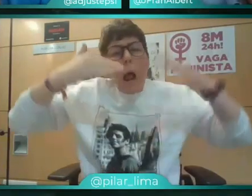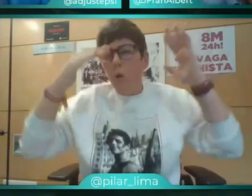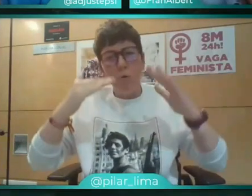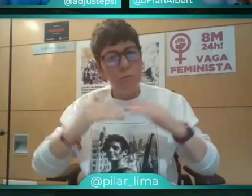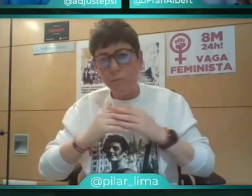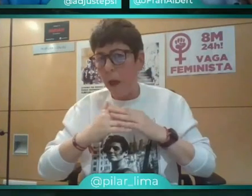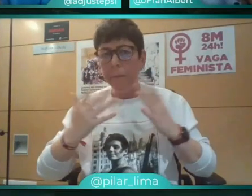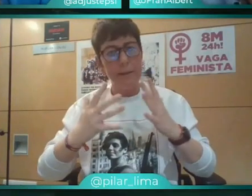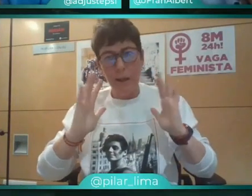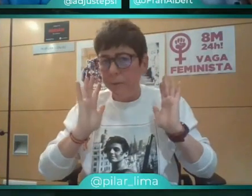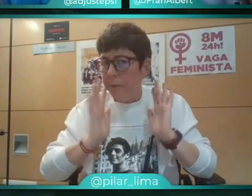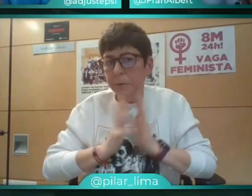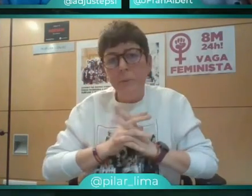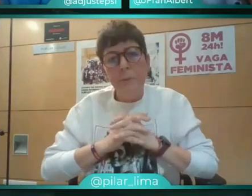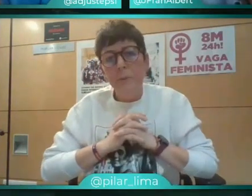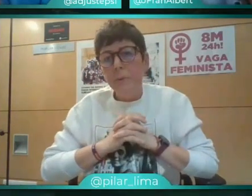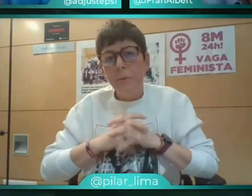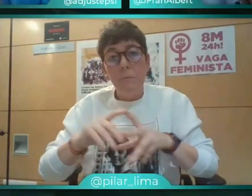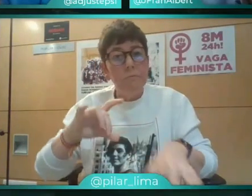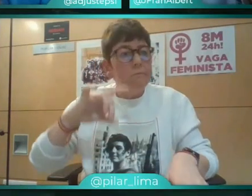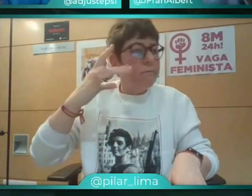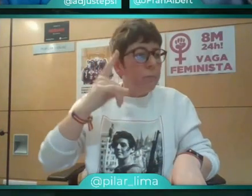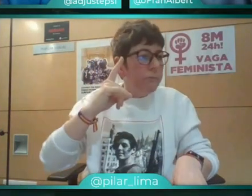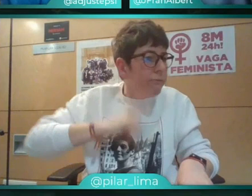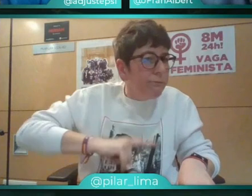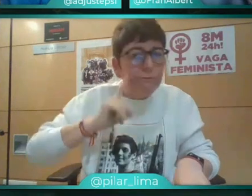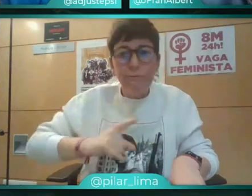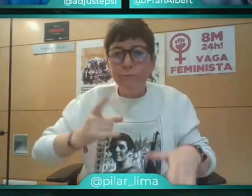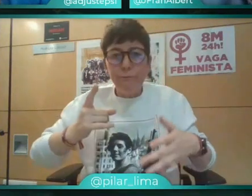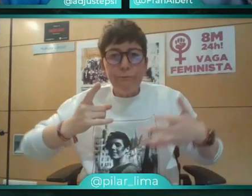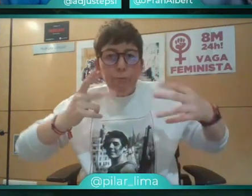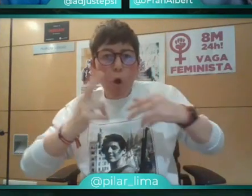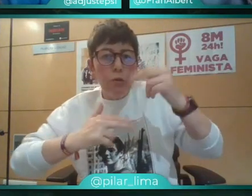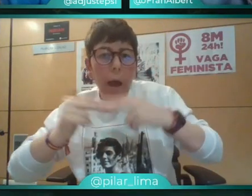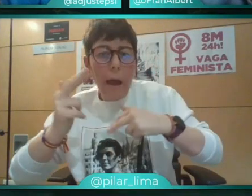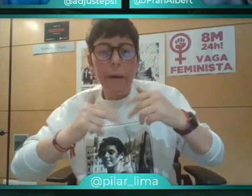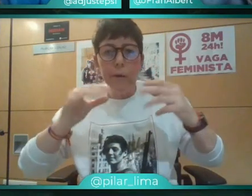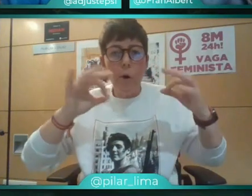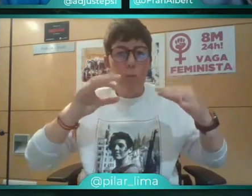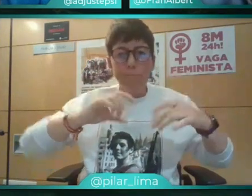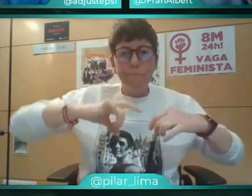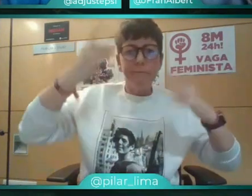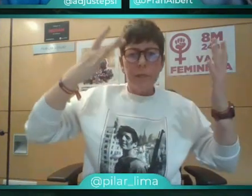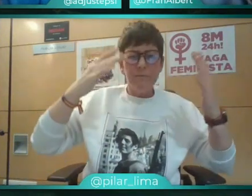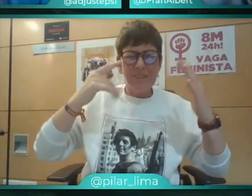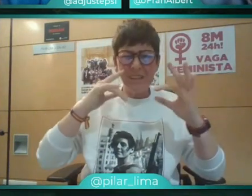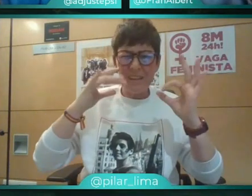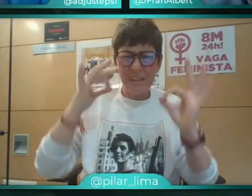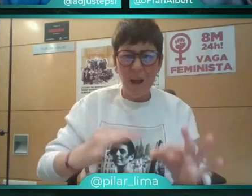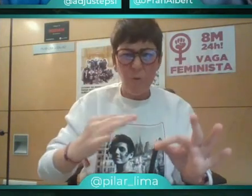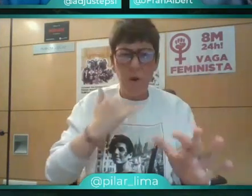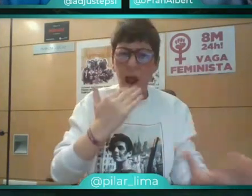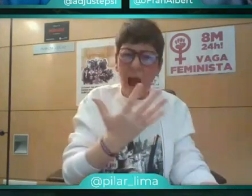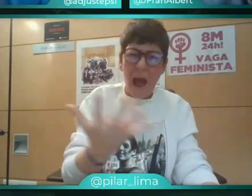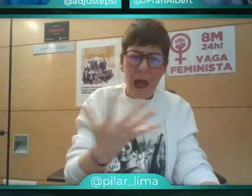por delante algún día puede salir algo algún día puede pasar algo algún bulo que inventen con sobre mí